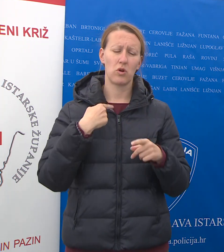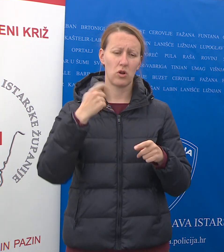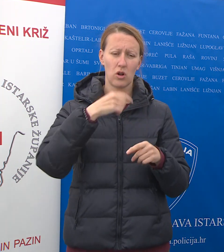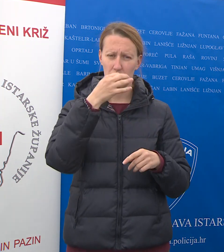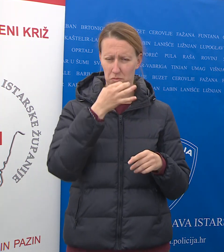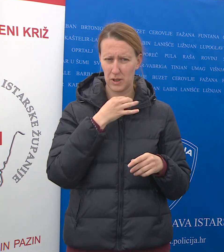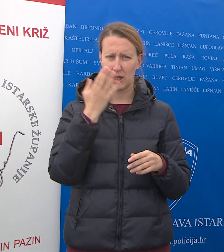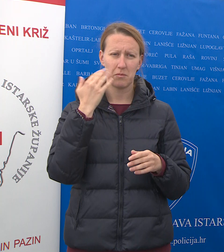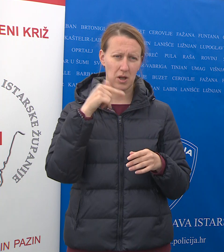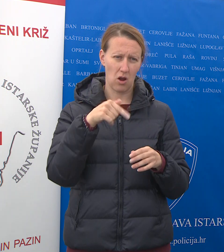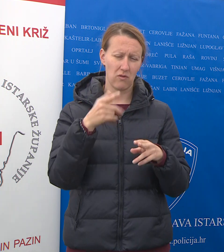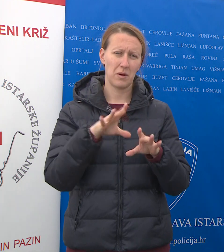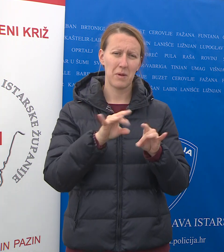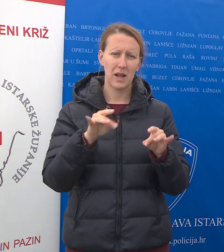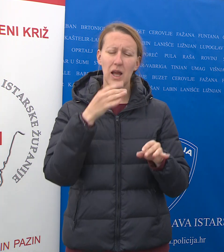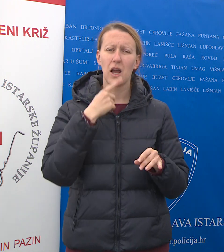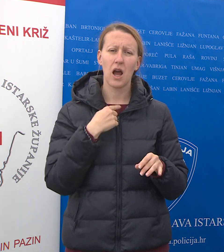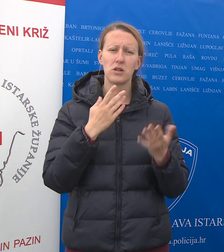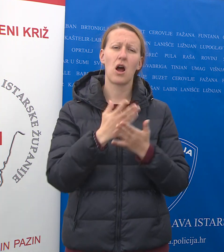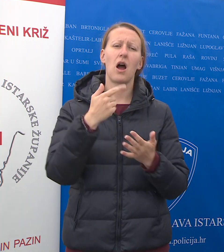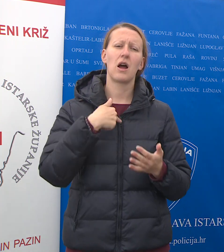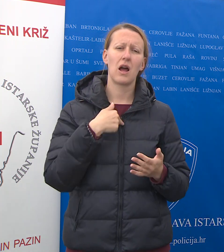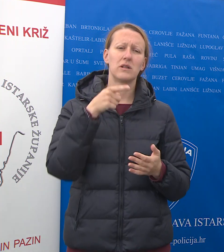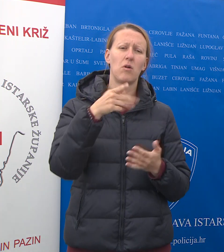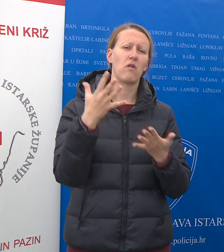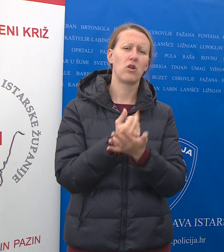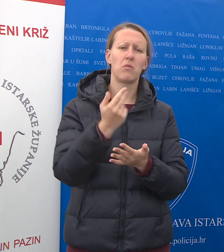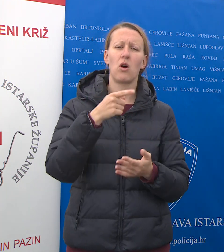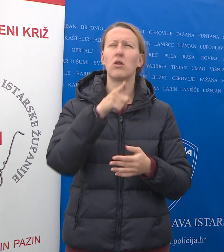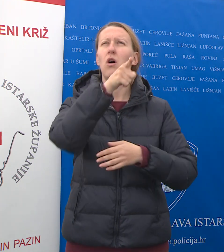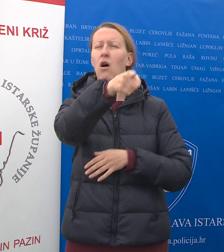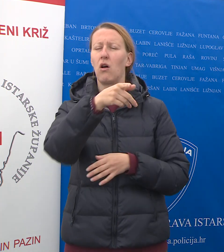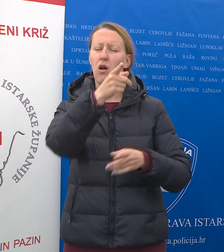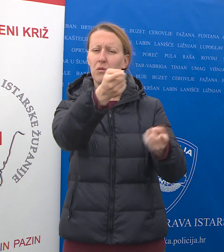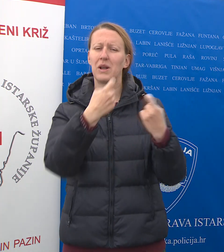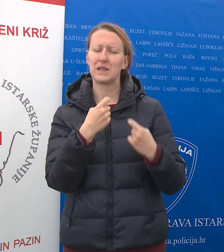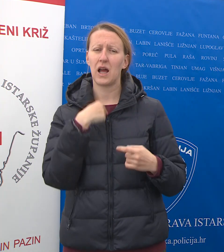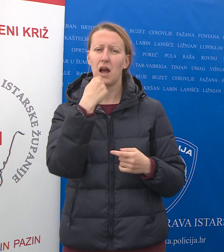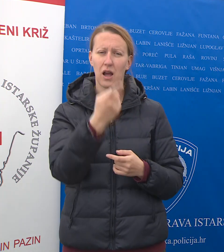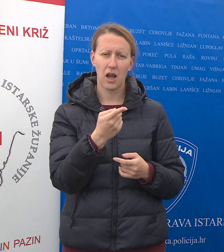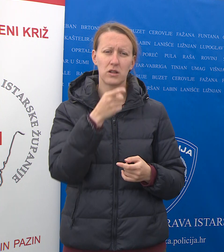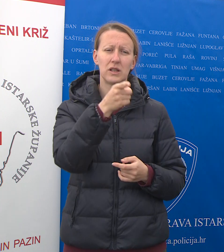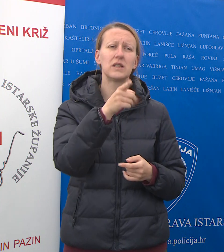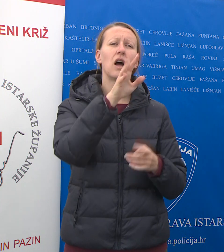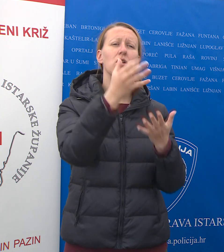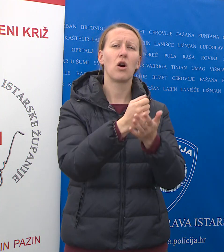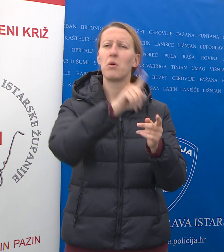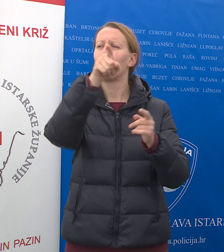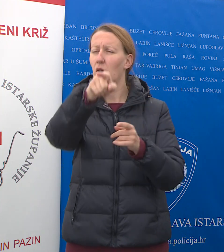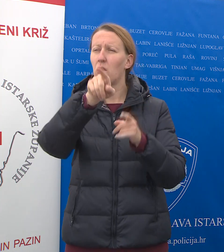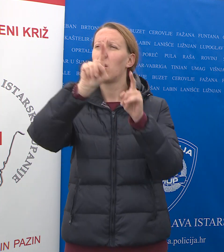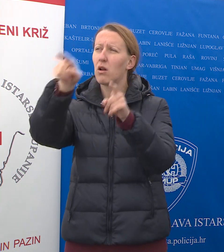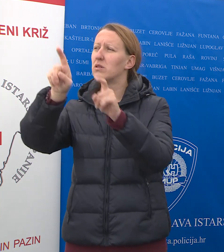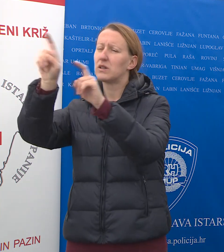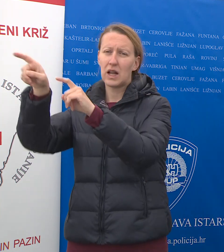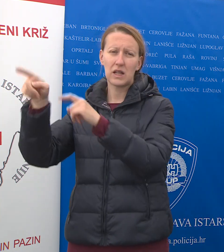ljudi inače i prije ove pandemije i kažu: a ja sam ovo dobio od onoga. A ja mu kažem, i taj je dobio od onoga